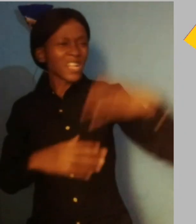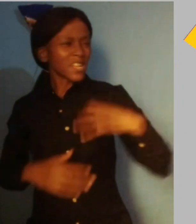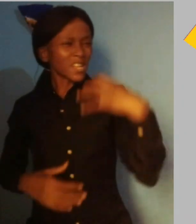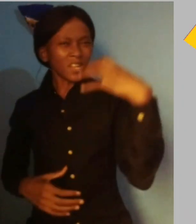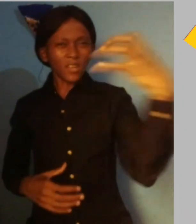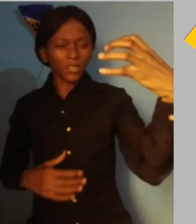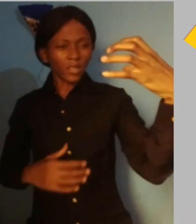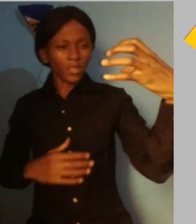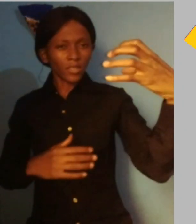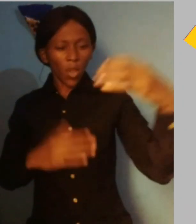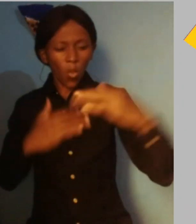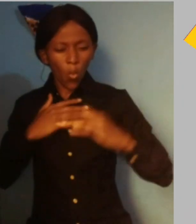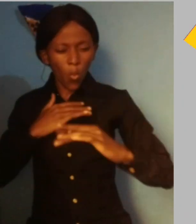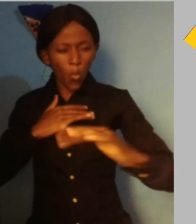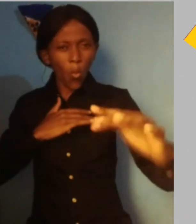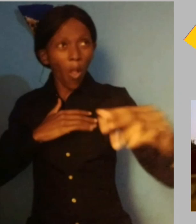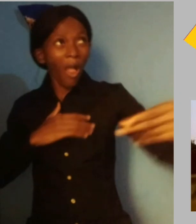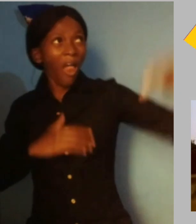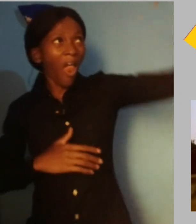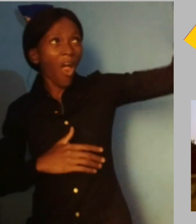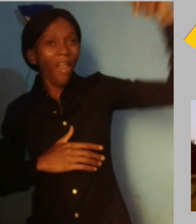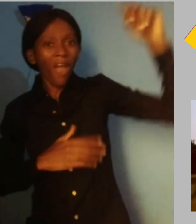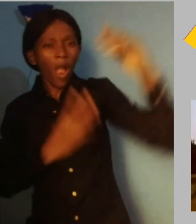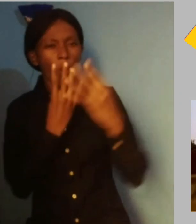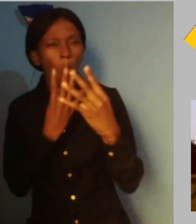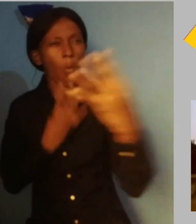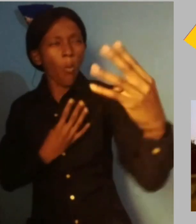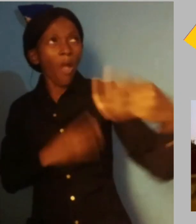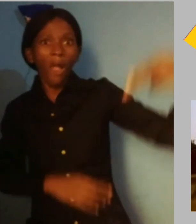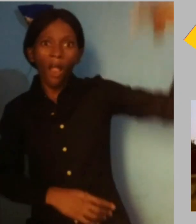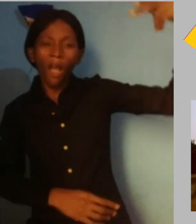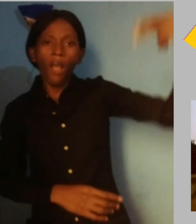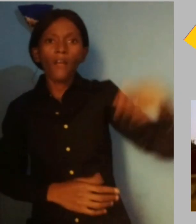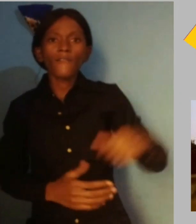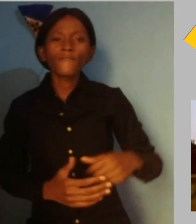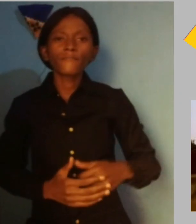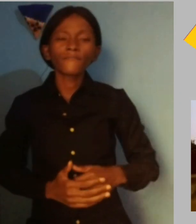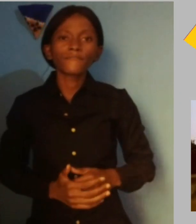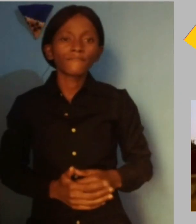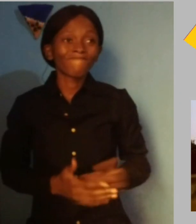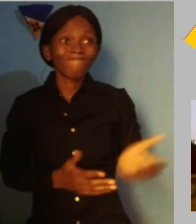la richesse, le sol et la savane du nord.